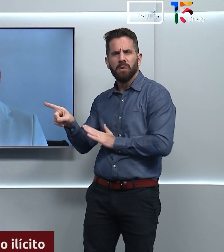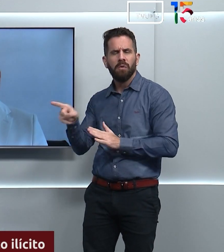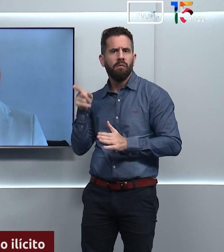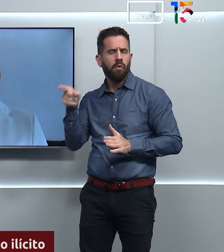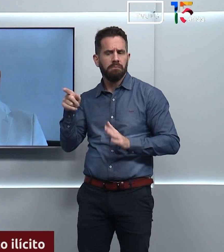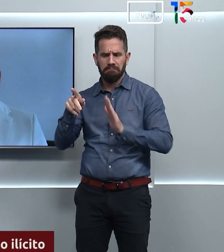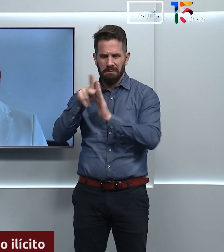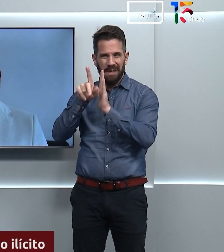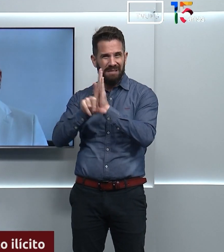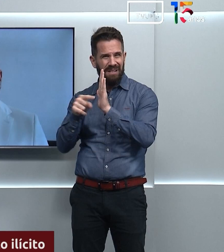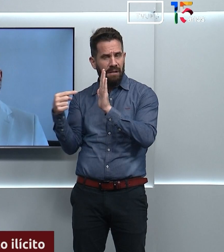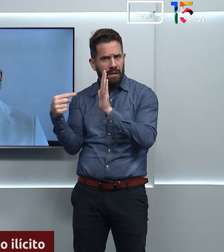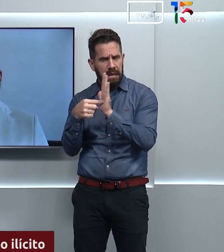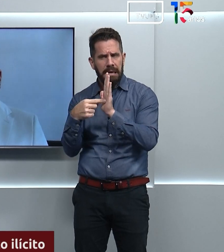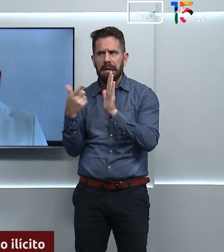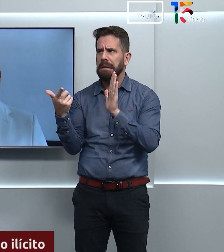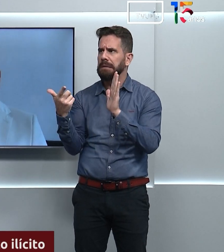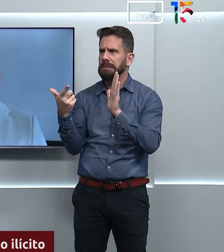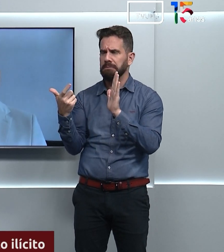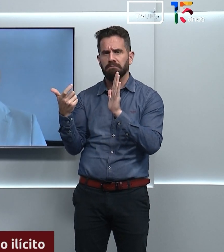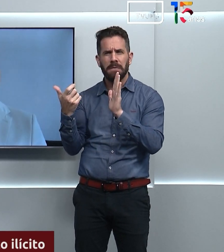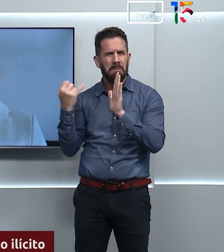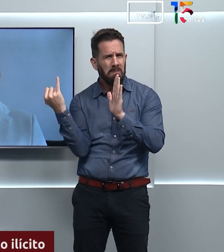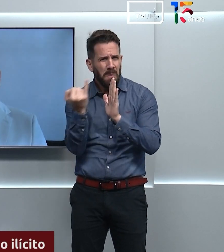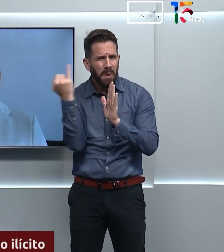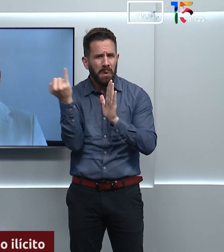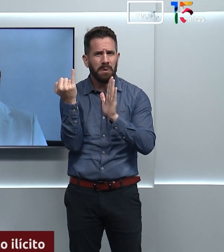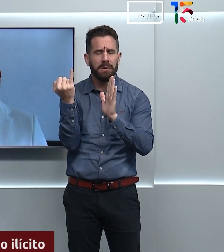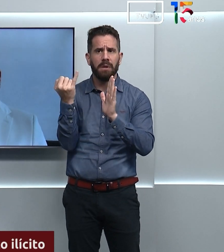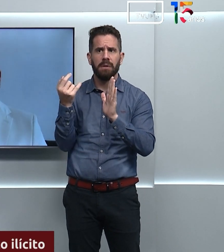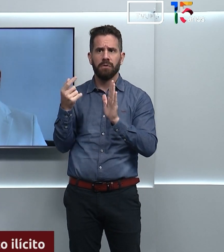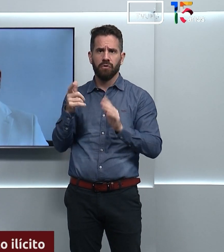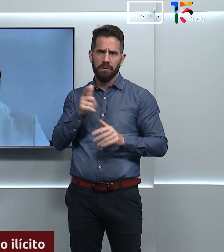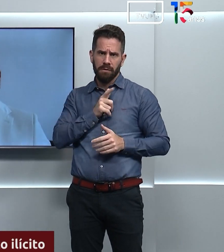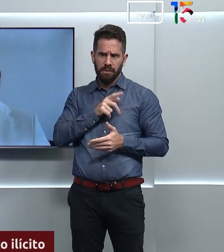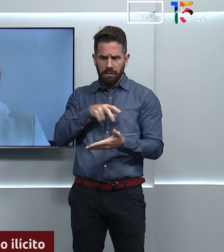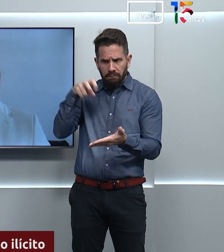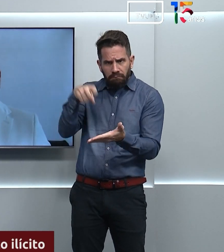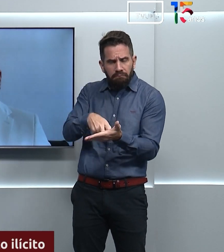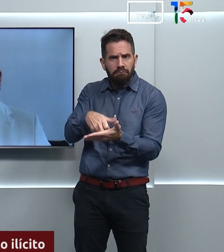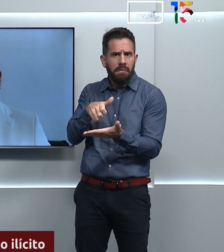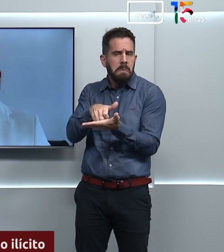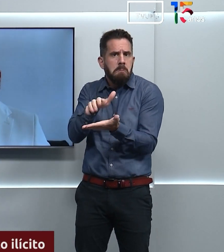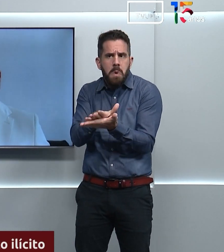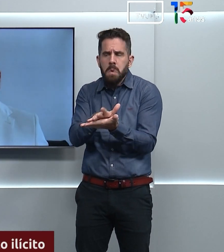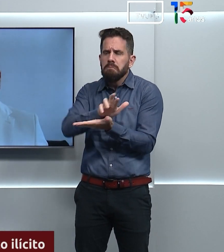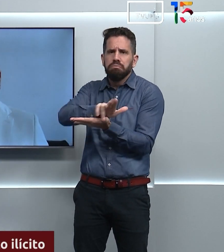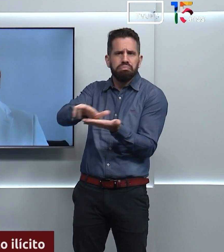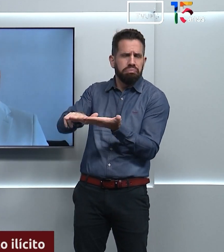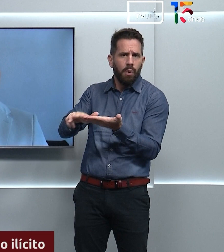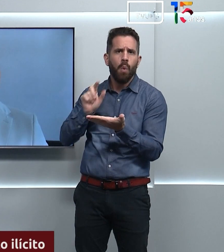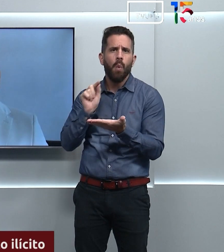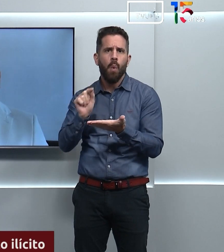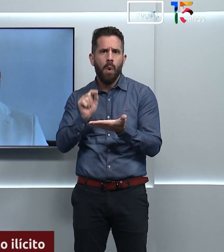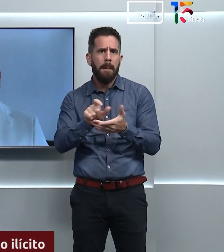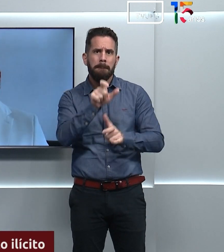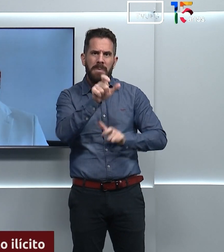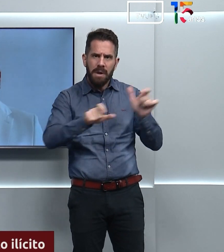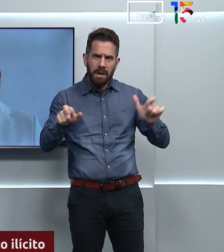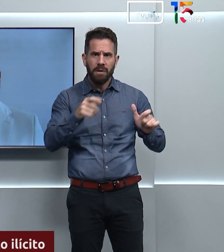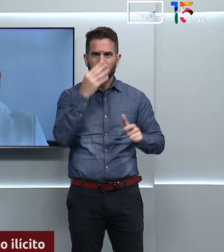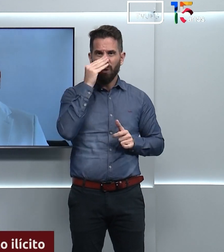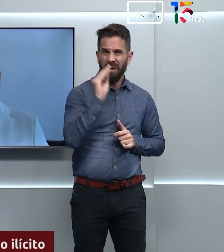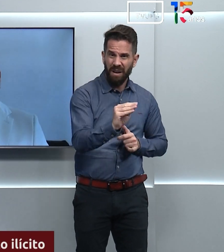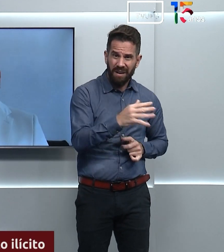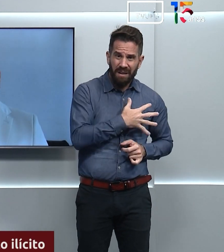alguma maneira, punir pessoas que abandonam filhos, né, tornando esse ato ilícito? Como é